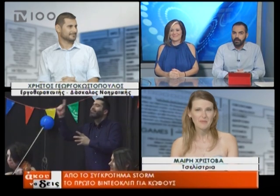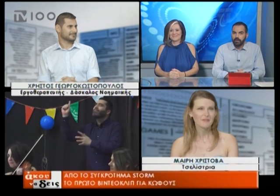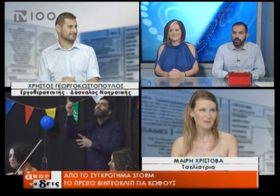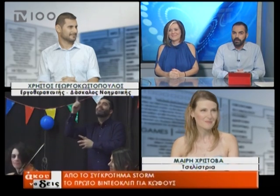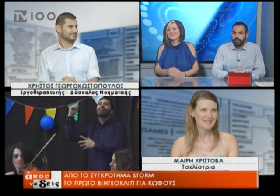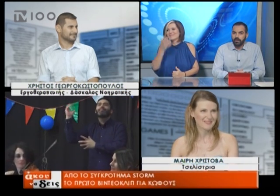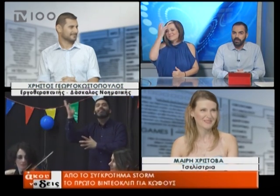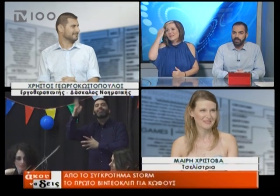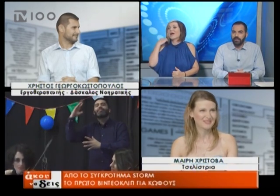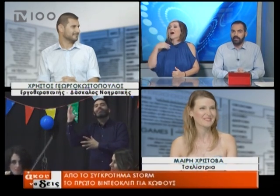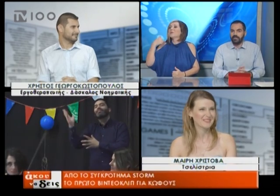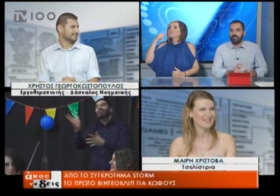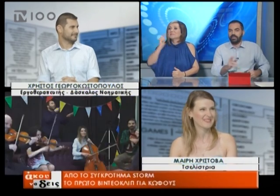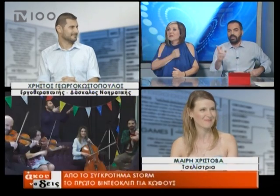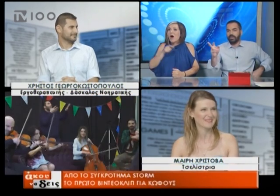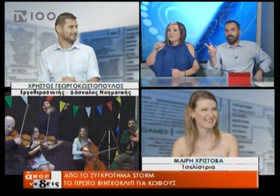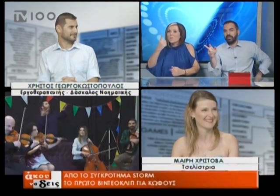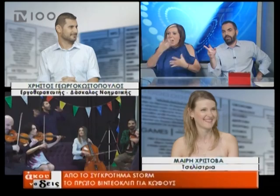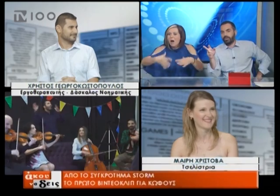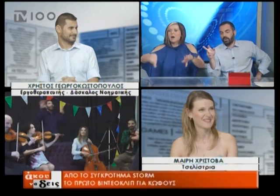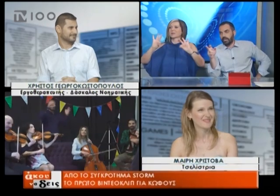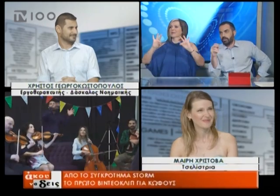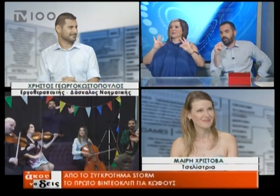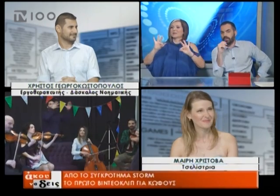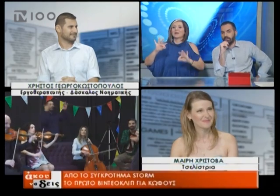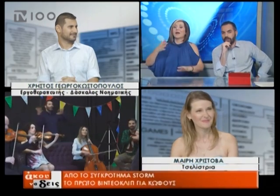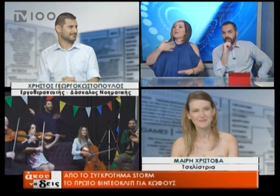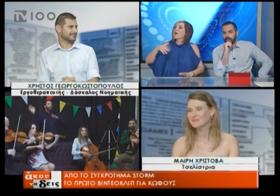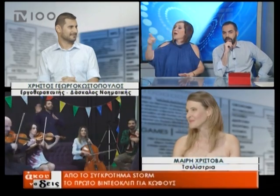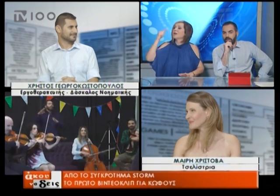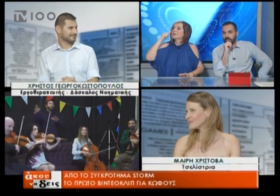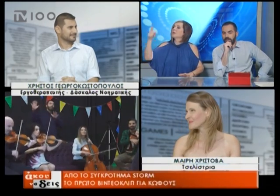Είναι μια αφορμή, πιστεύω, το βίντεο κλιπ. Θέλω και την άποψη του Χρήστου.